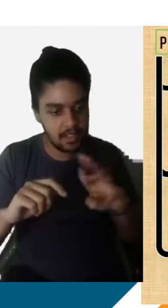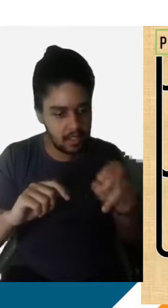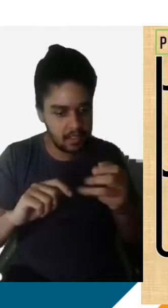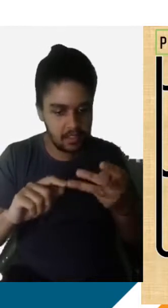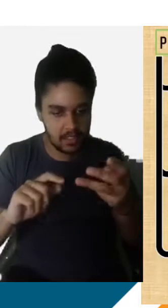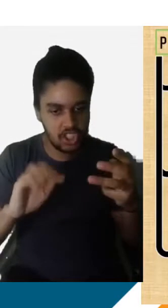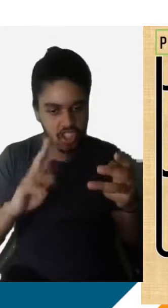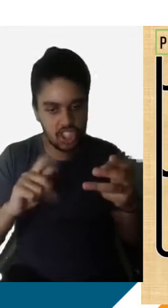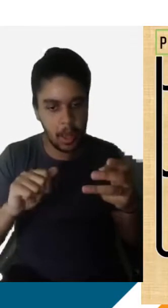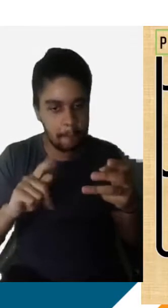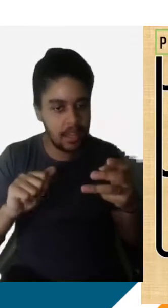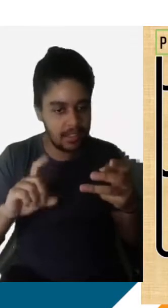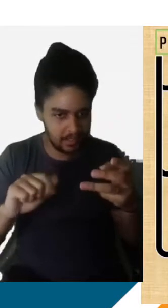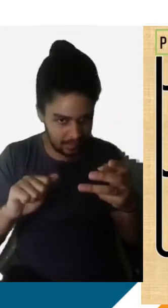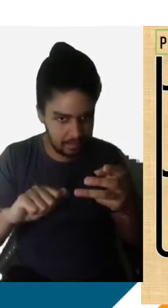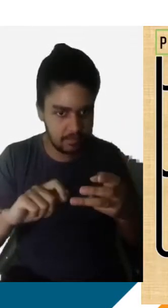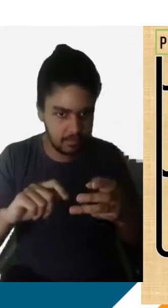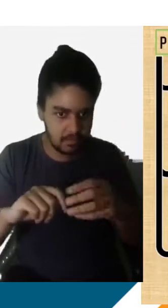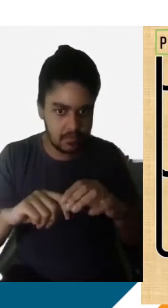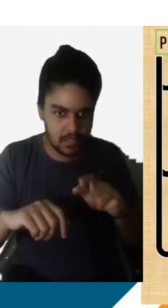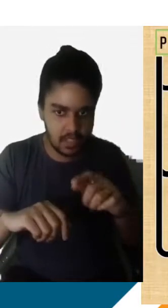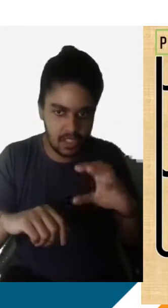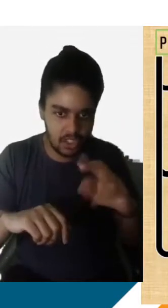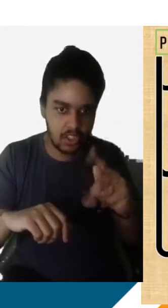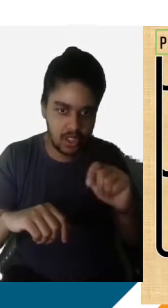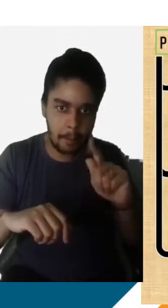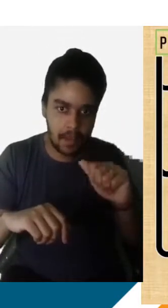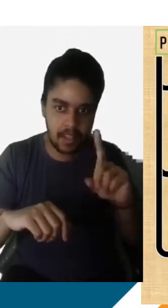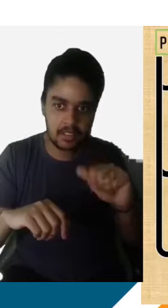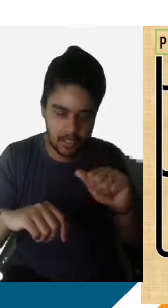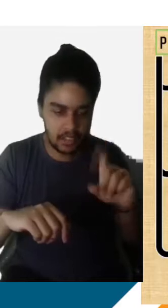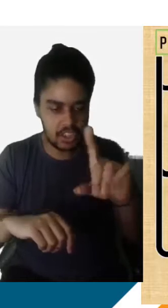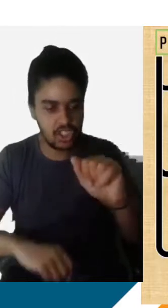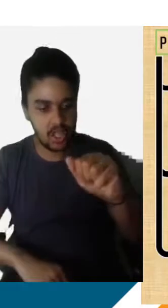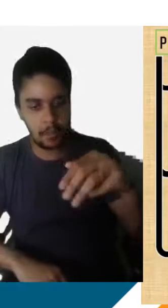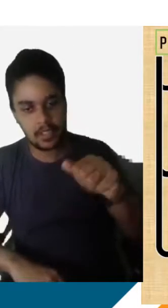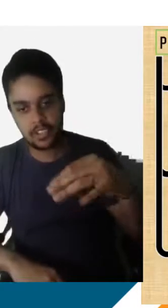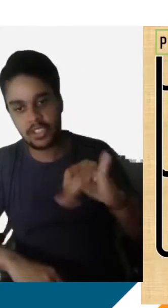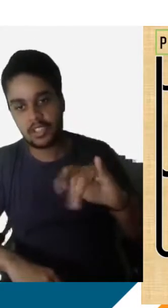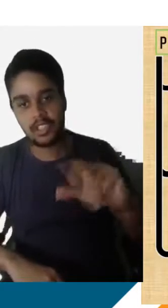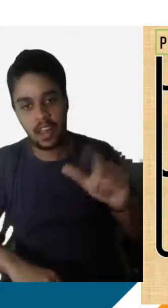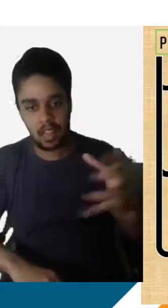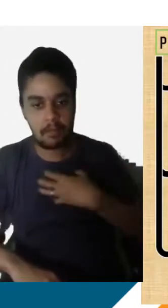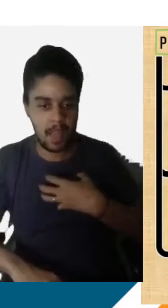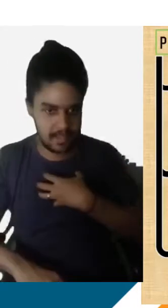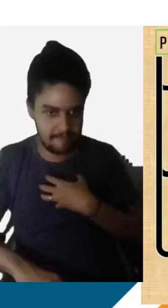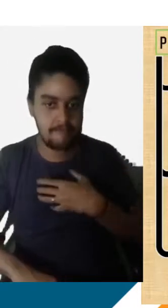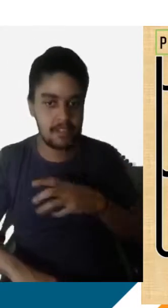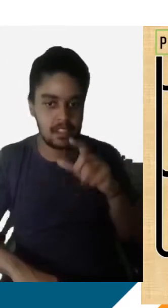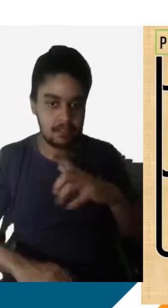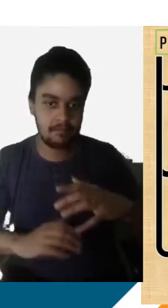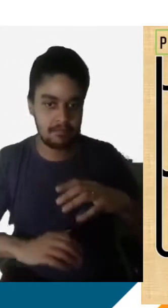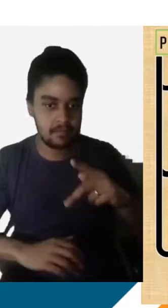chapadas. Como a gente pode ver na imagem, é uma imagem da Chapada Diamantina, na Bahia. Já as planícies